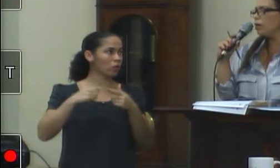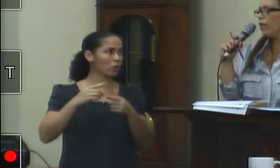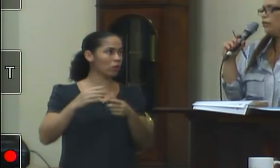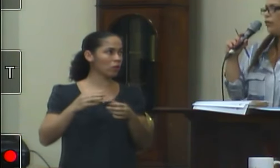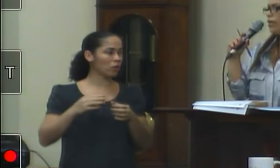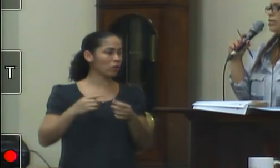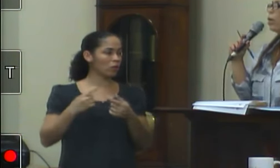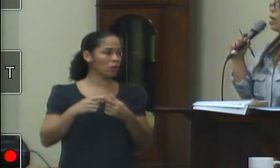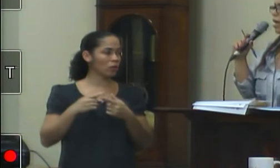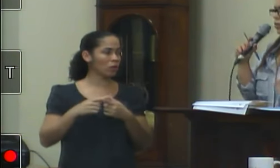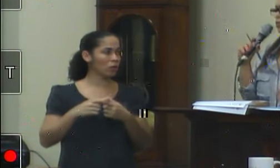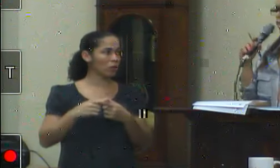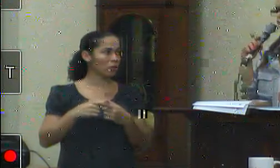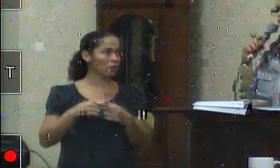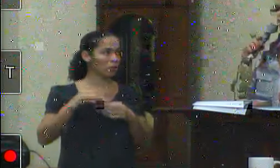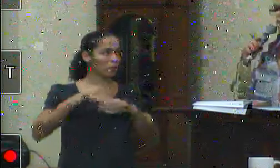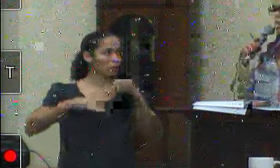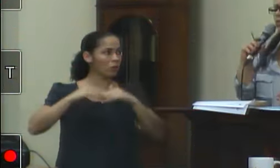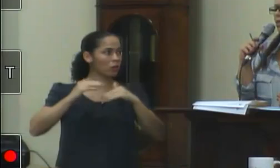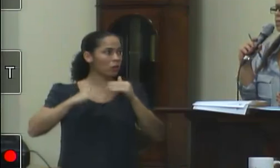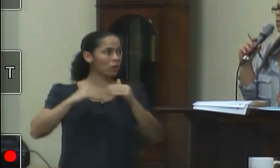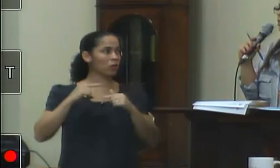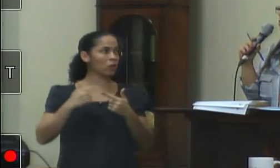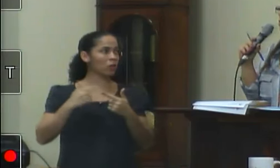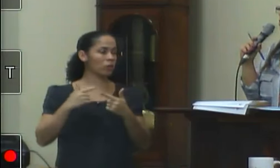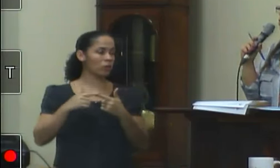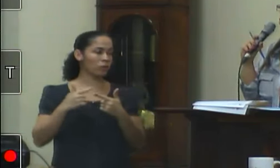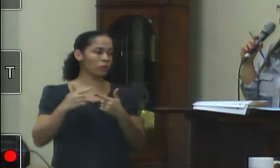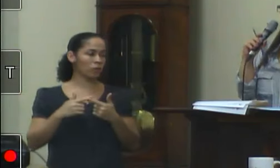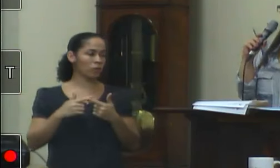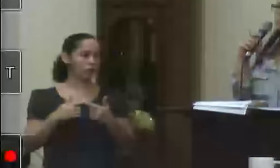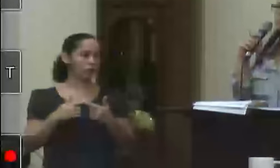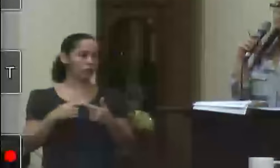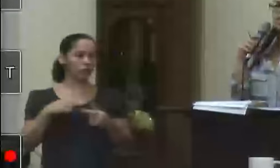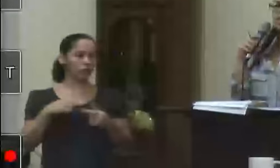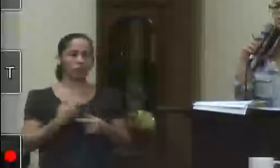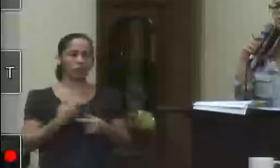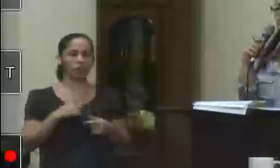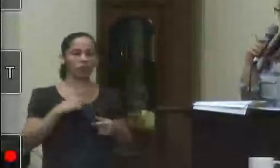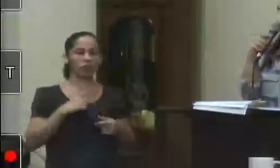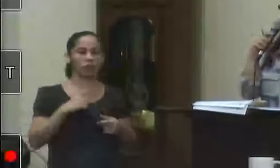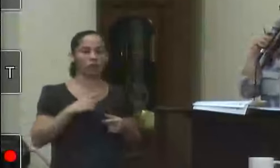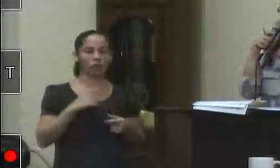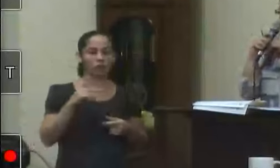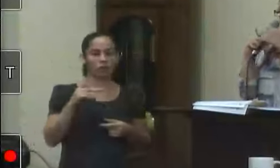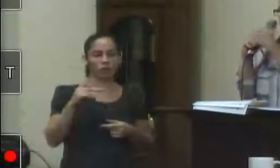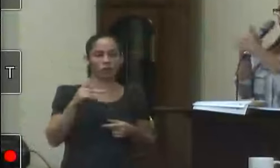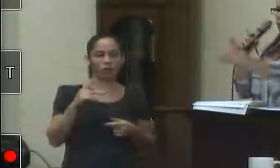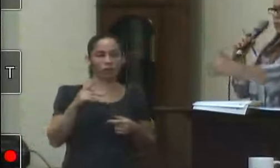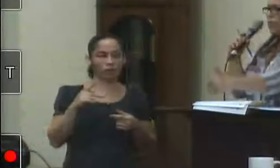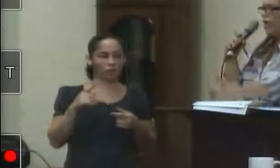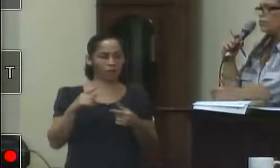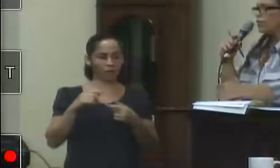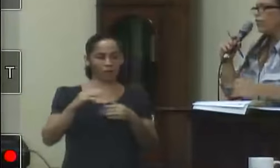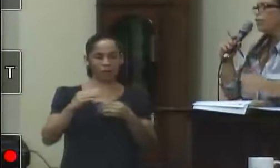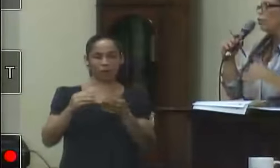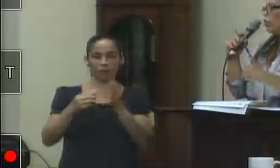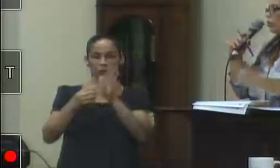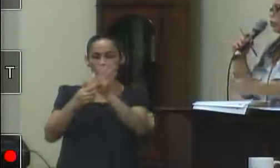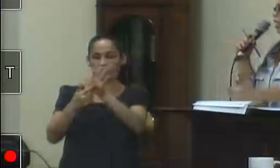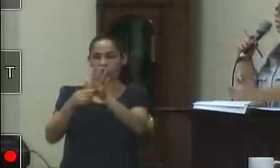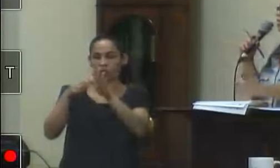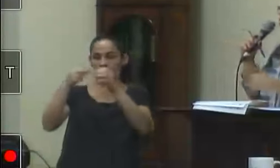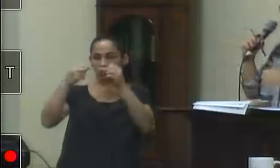Essa qualificação, eu sei da questão até mesmo de nós termos passado aqui, nós colocarmos a lei